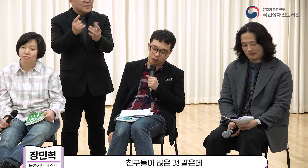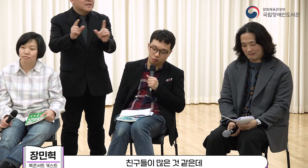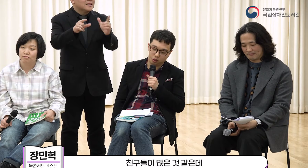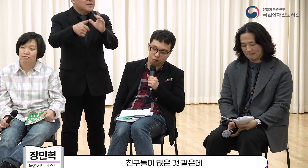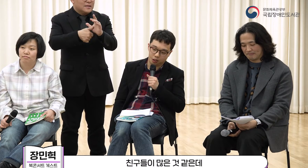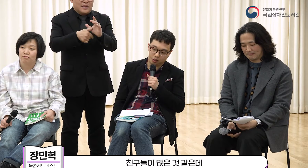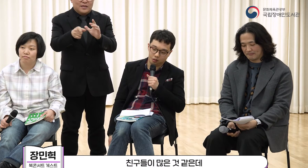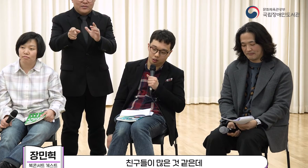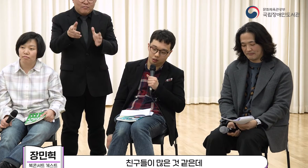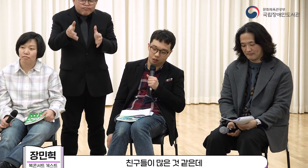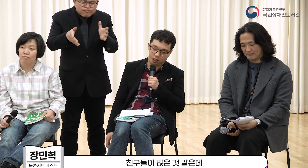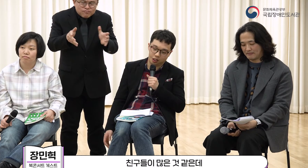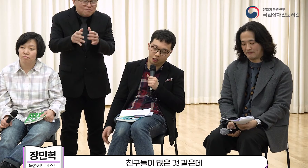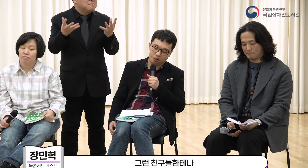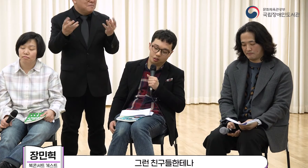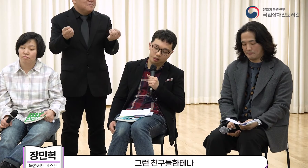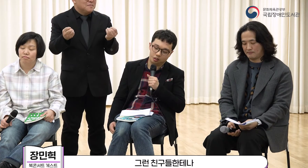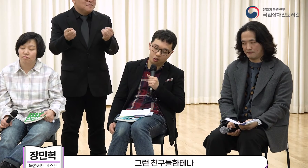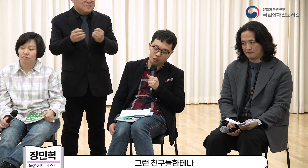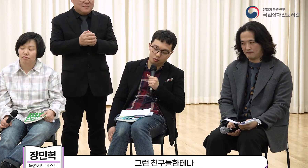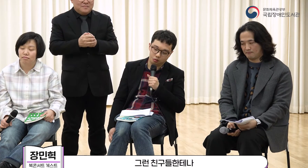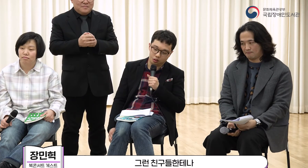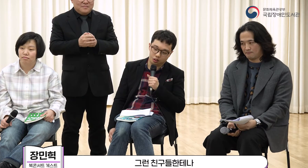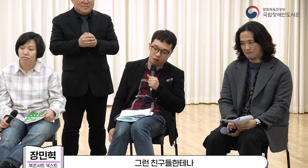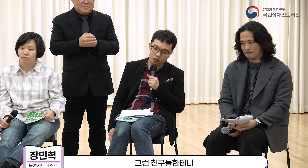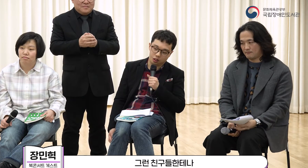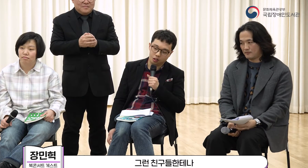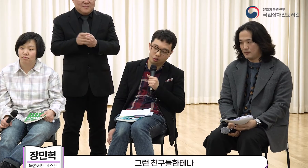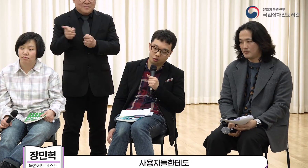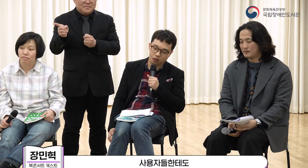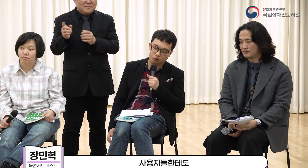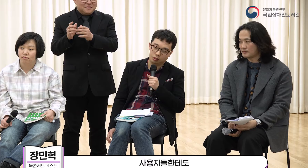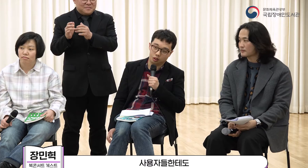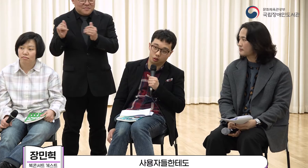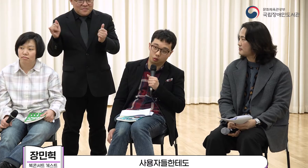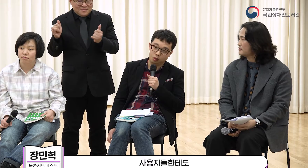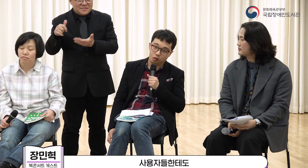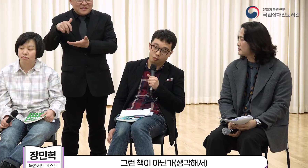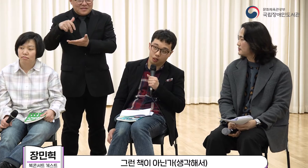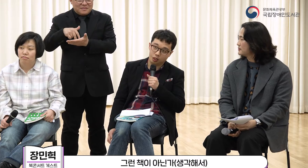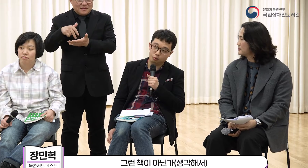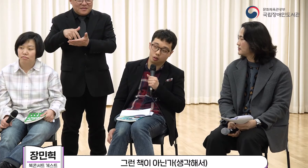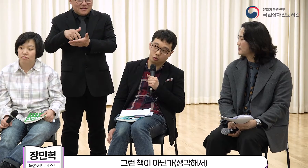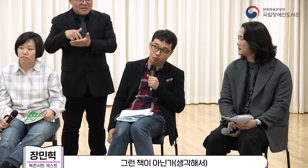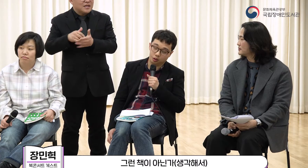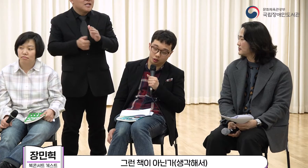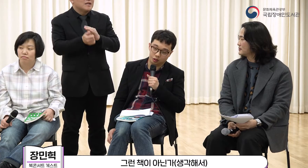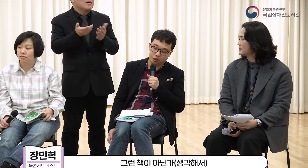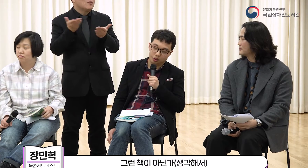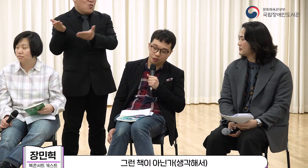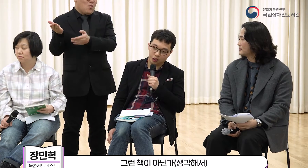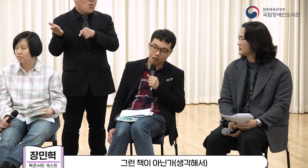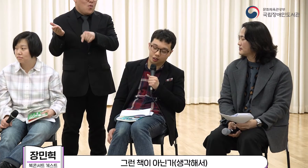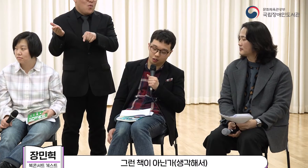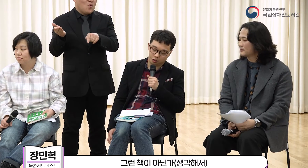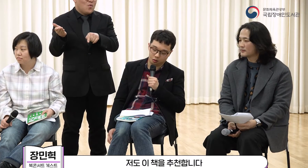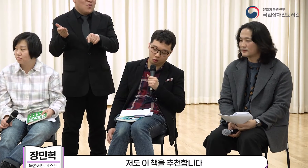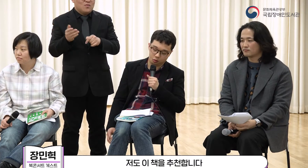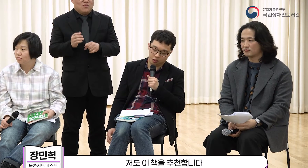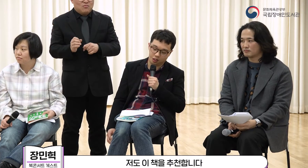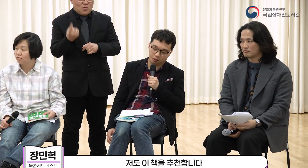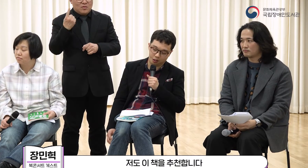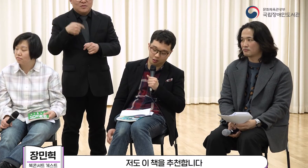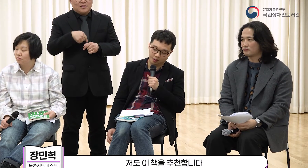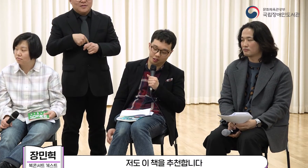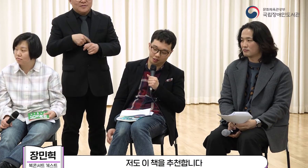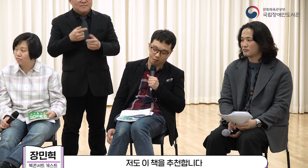어려움이 있는 친구들이 많이 있는 것 같은데 그런 친구들한테나 그런 사람들한테도 많이 희망을 줄 수 있는 책이라 생각해서 저도